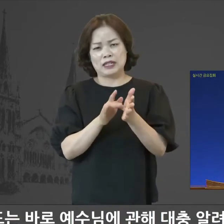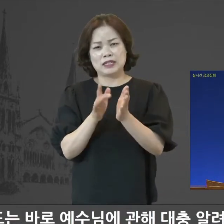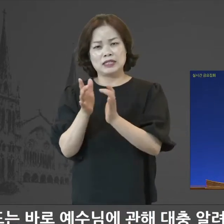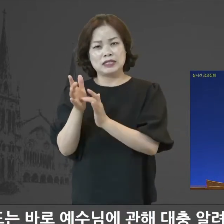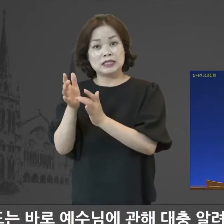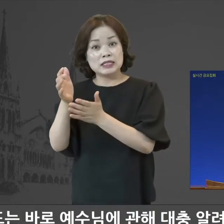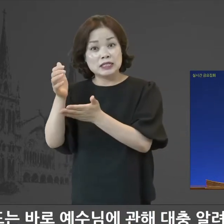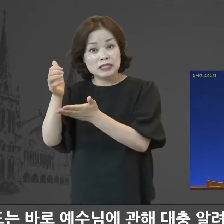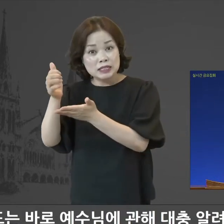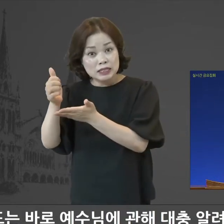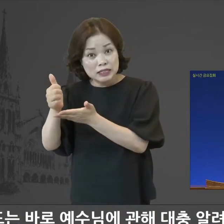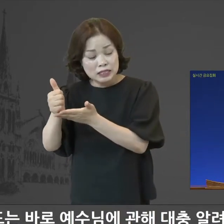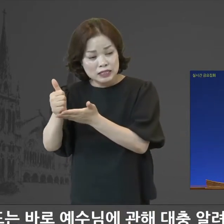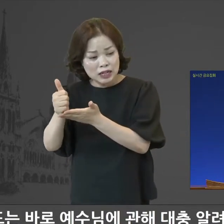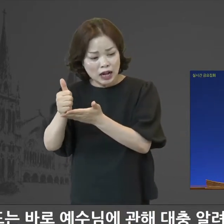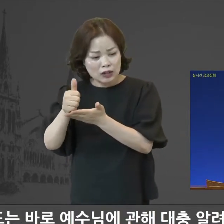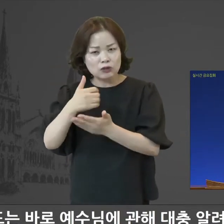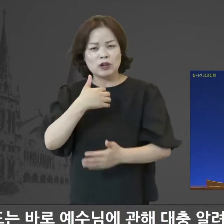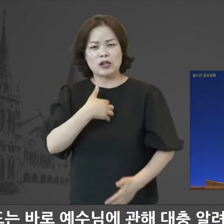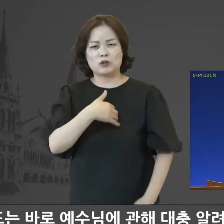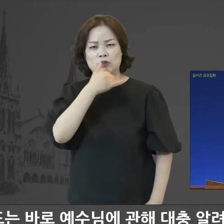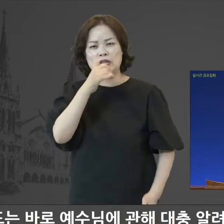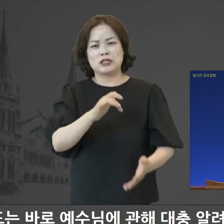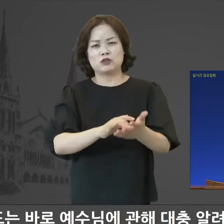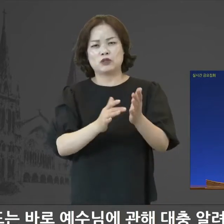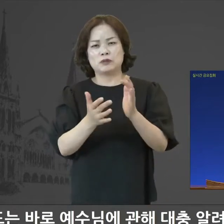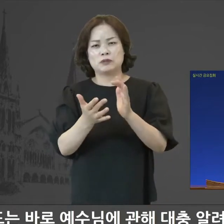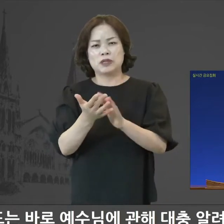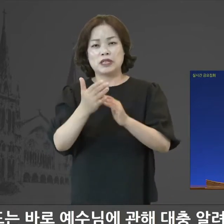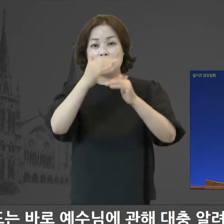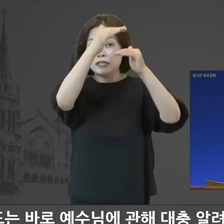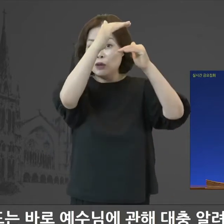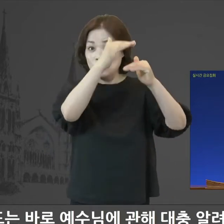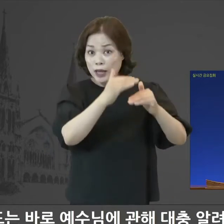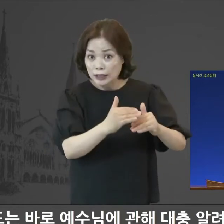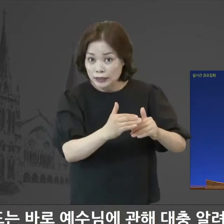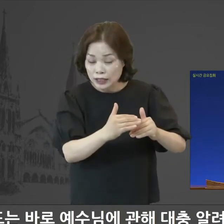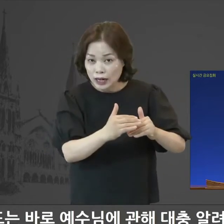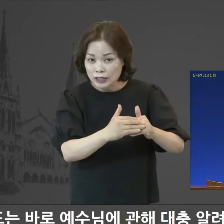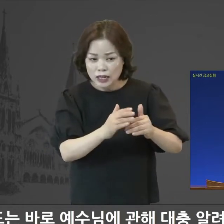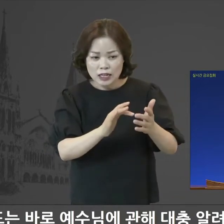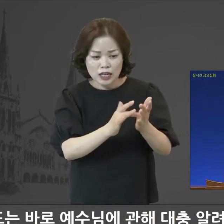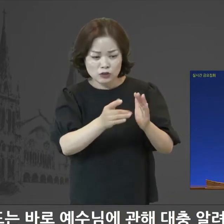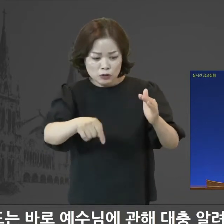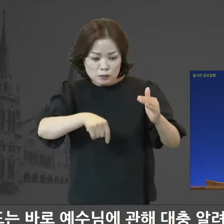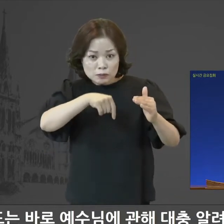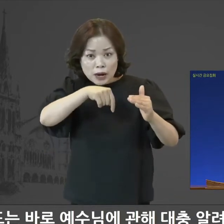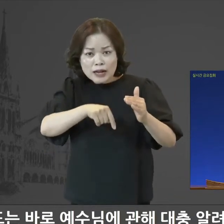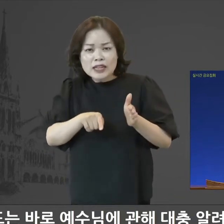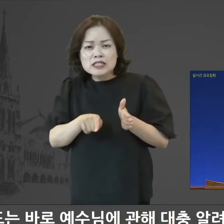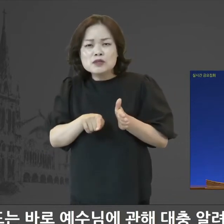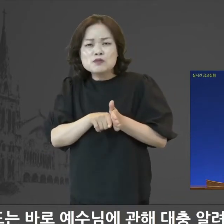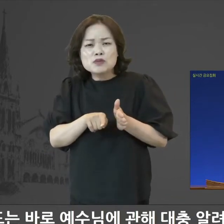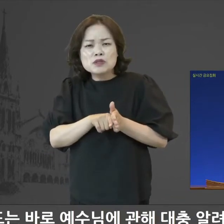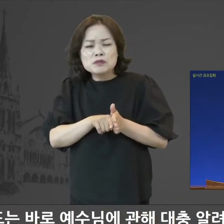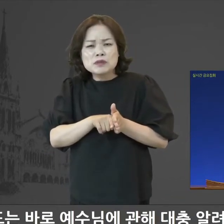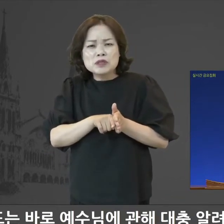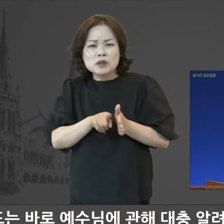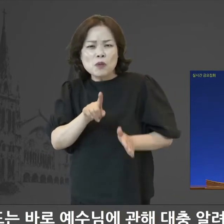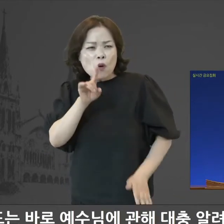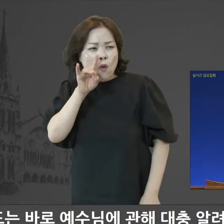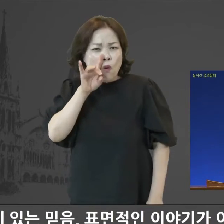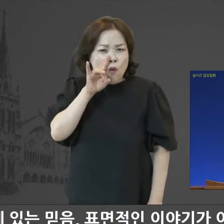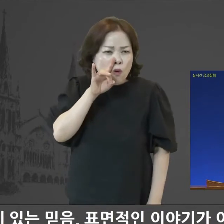예수님 이제 표면적으로 알고 있는 예수님 이야기가 아니라 예수님 속에 있는 믿음이 무엇인지를 알고